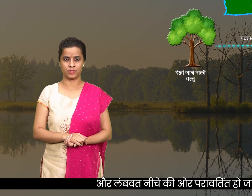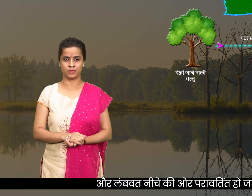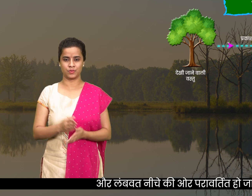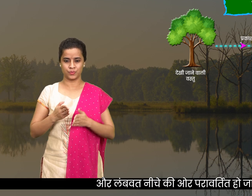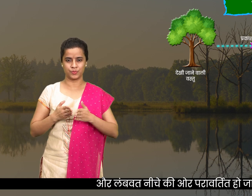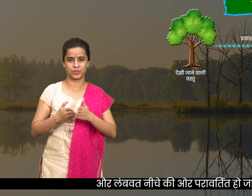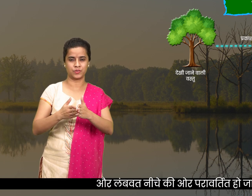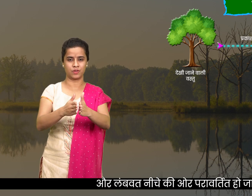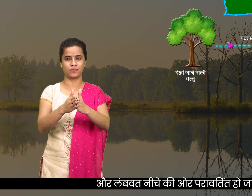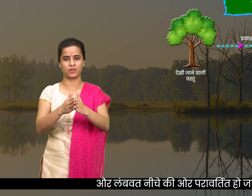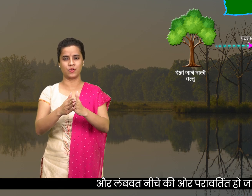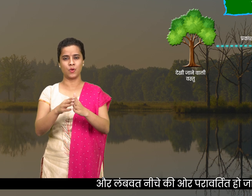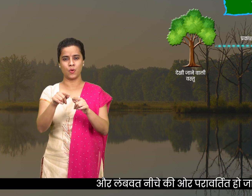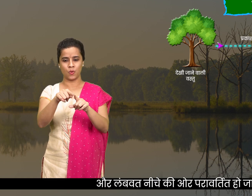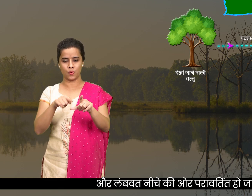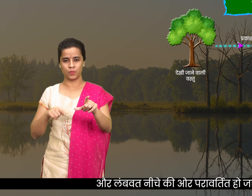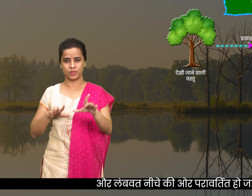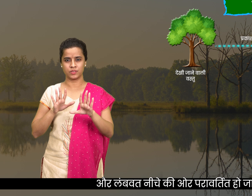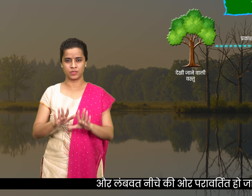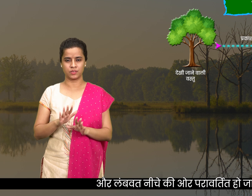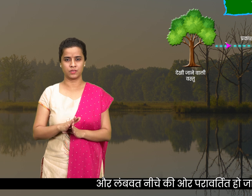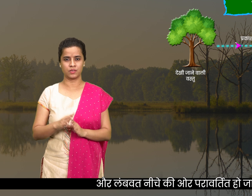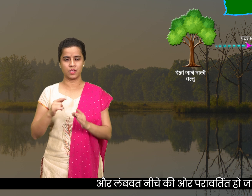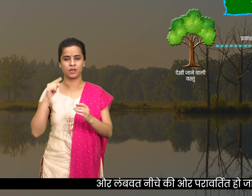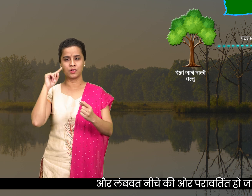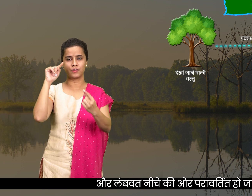लंबवत नीचे की ओर परावर्तित हो जाता है।